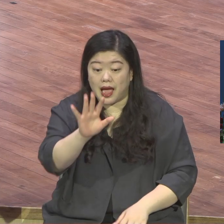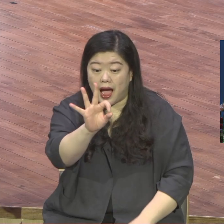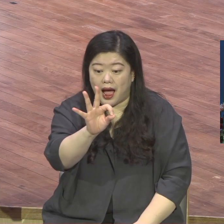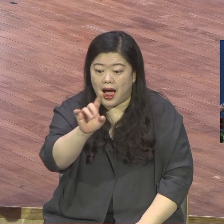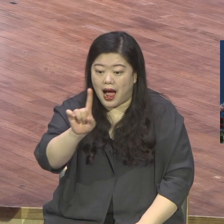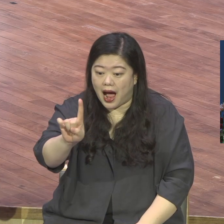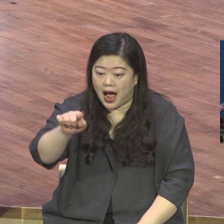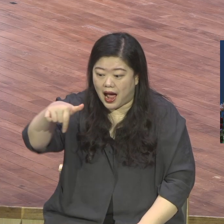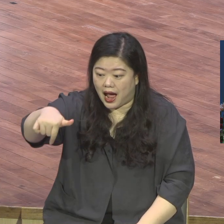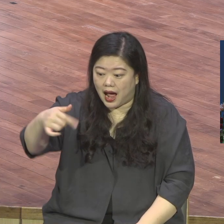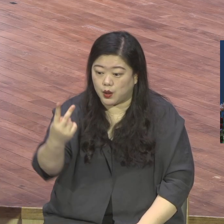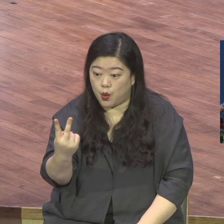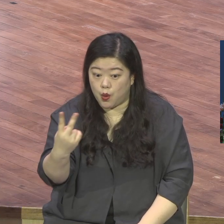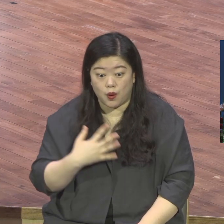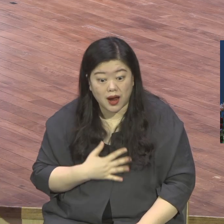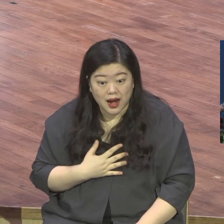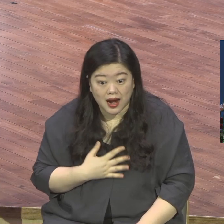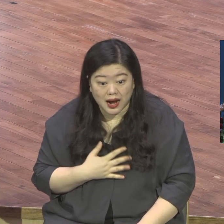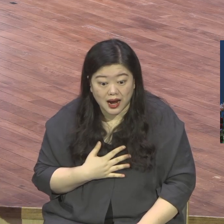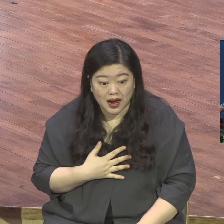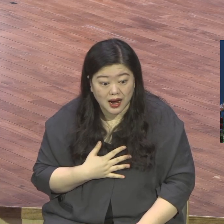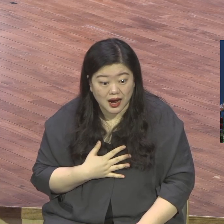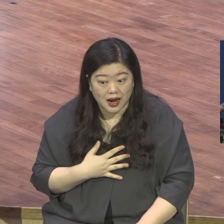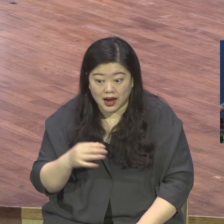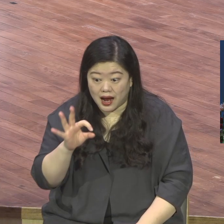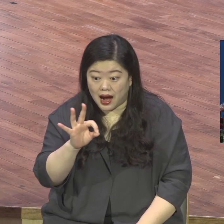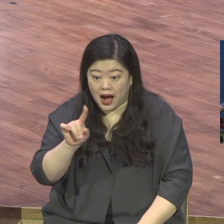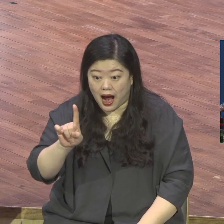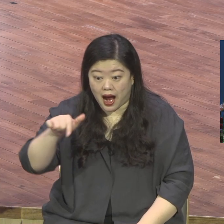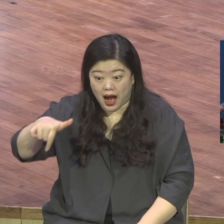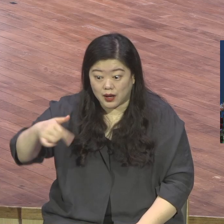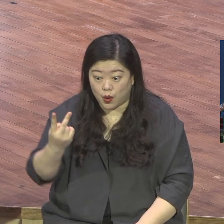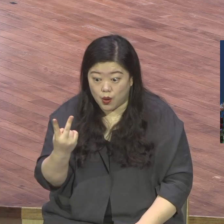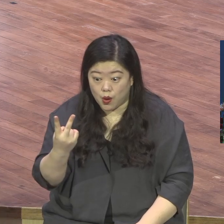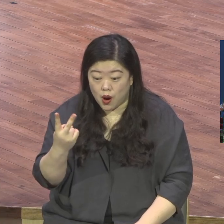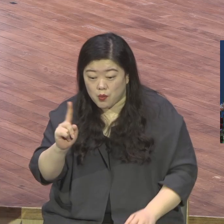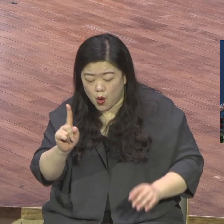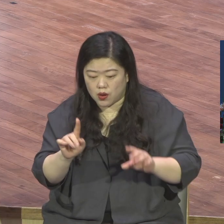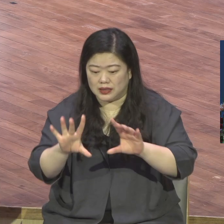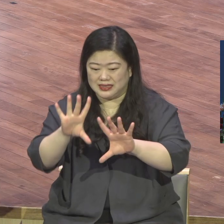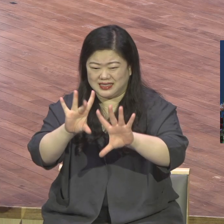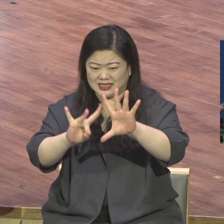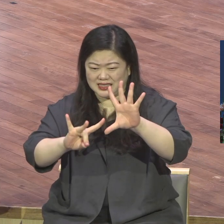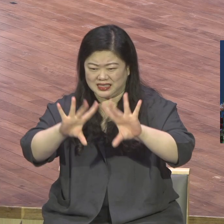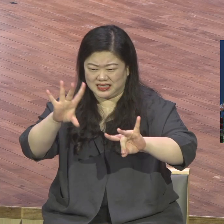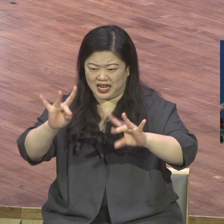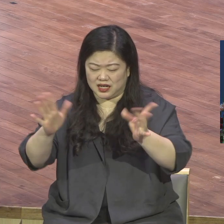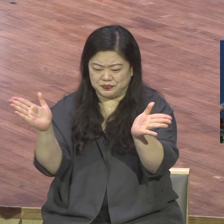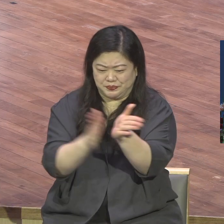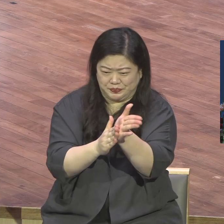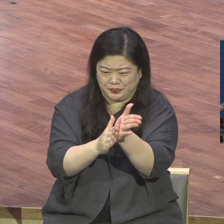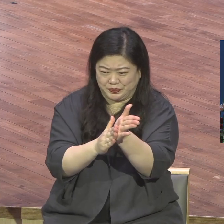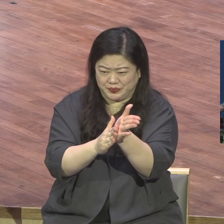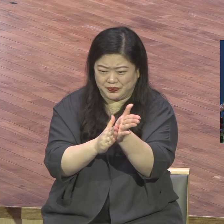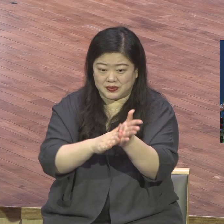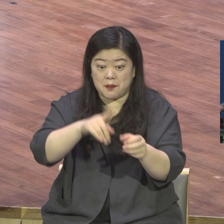이런 이 접착제 악교 악교처럼 굳게 결합된 상태. 선에